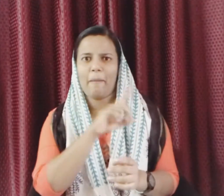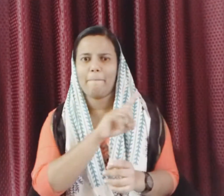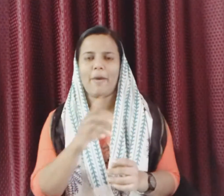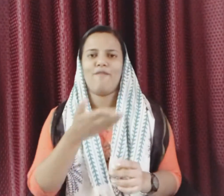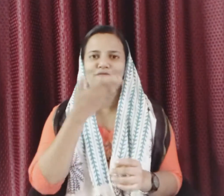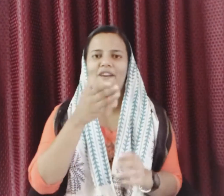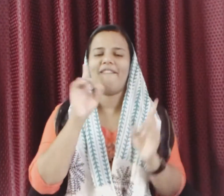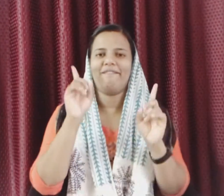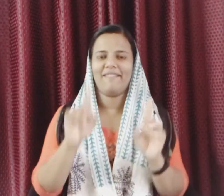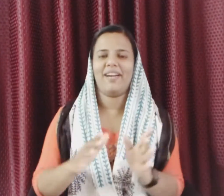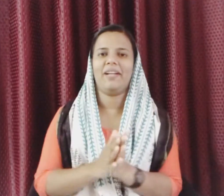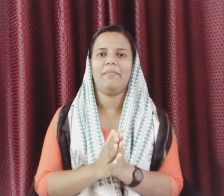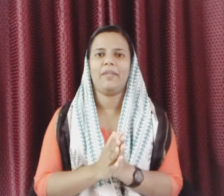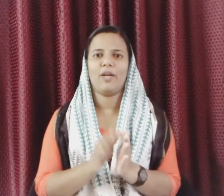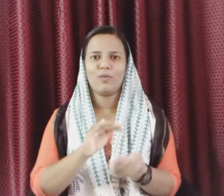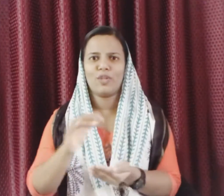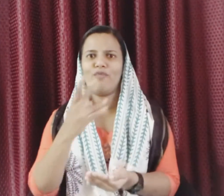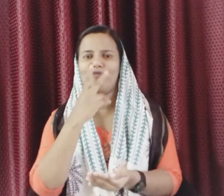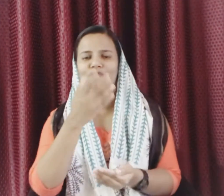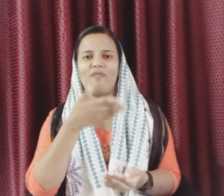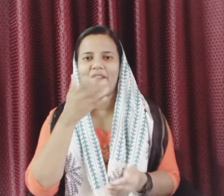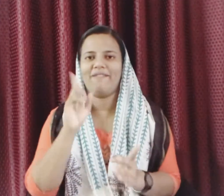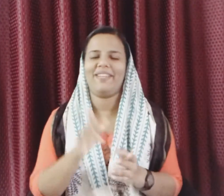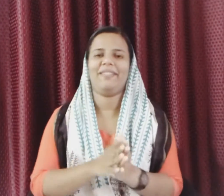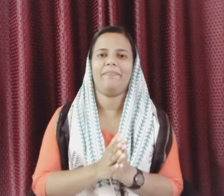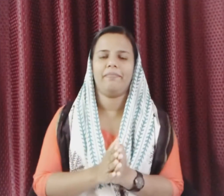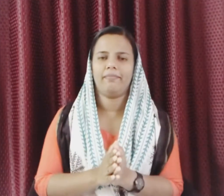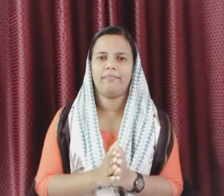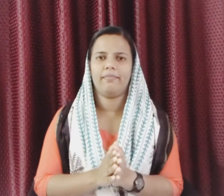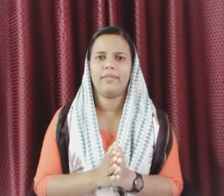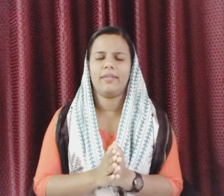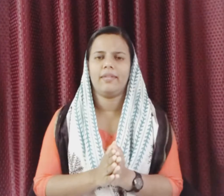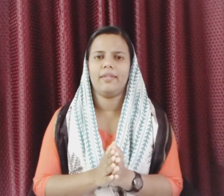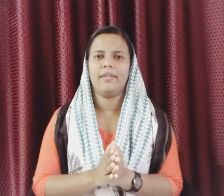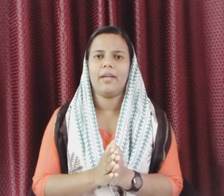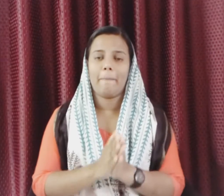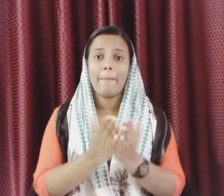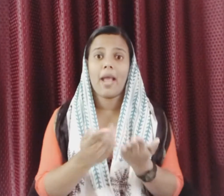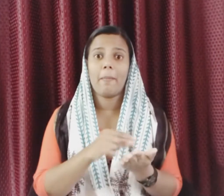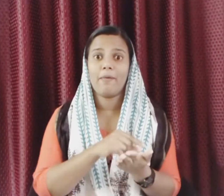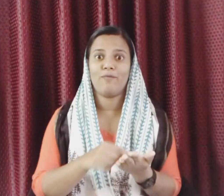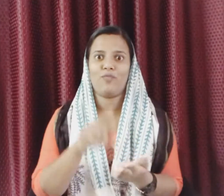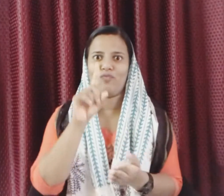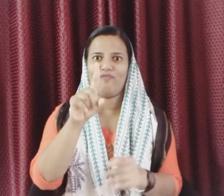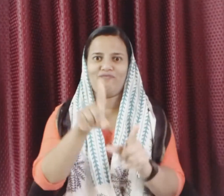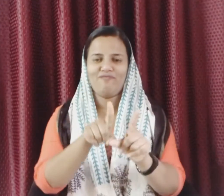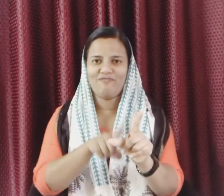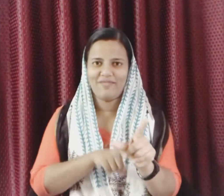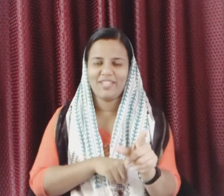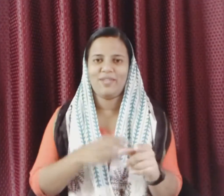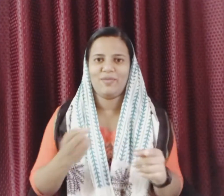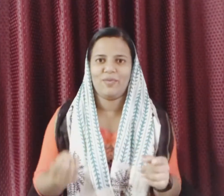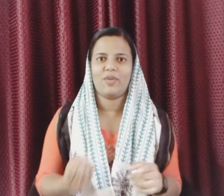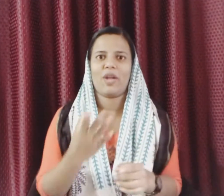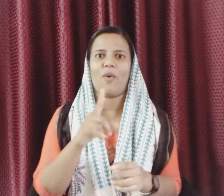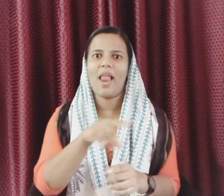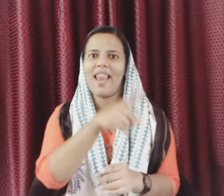കാണത്തക്കവണം, എപ്പോഴും വായിക്കത്തക്കണം, നിങ്ങളുടെ കുഞ്ഞുങ്ങൾക്ക് വായിക്കത്തക്കണം, എഴുതി വെക്കണം. ഇനി ബൈബിൾ റീഡിങ് 1 ഇയർ ആമേൻ. നമ്മുടെ കയ്യിലൊരു